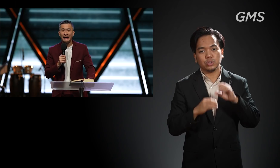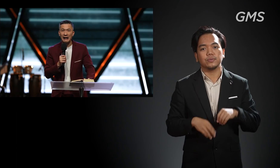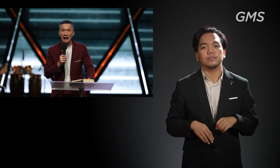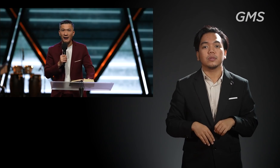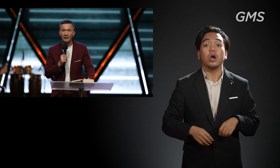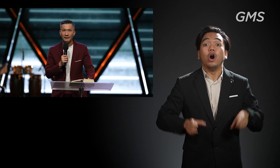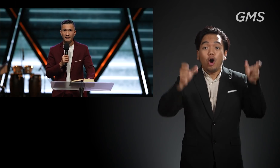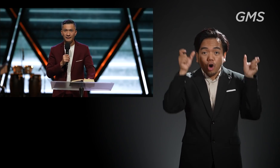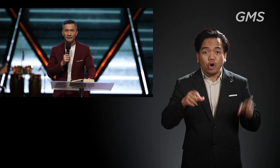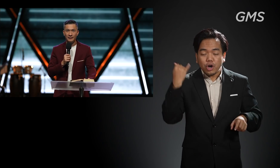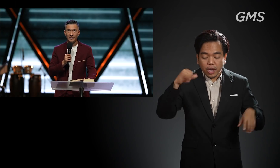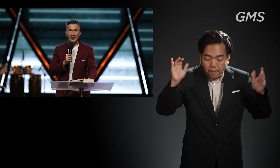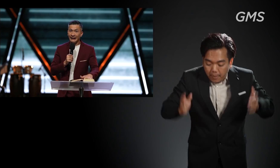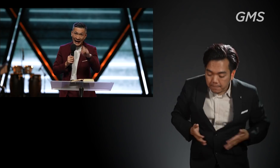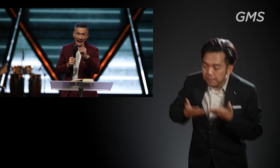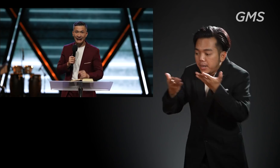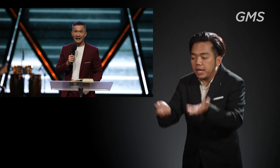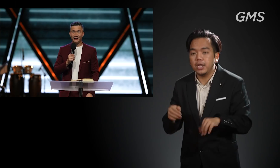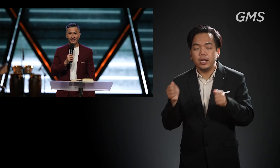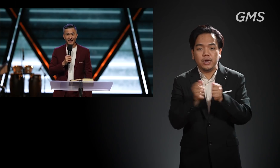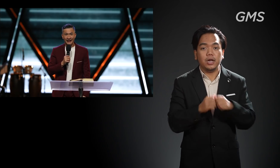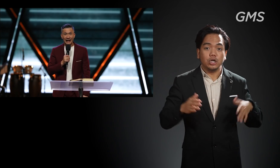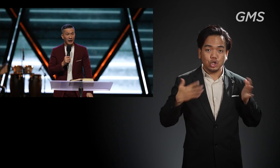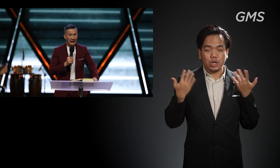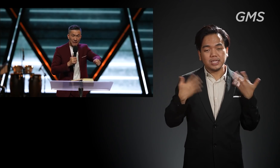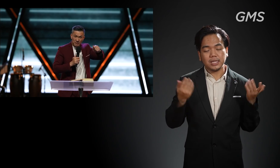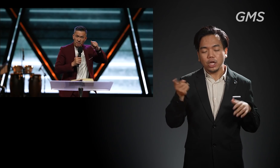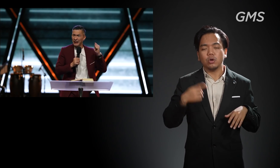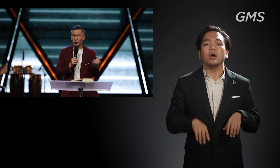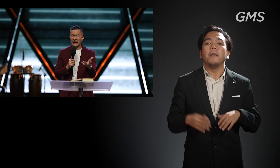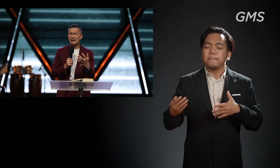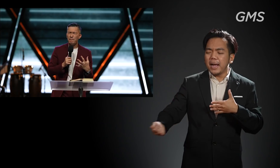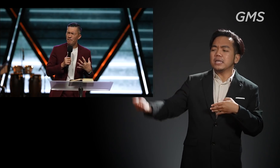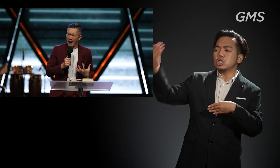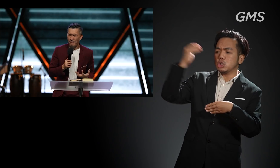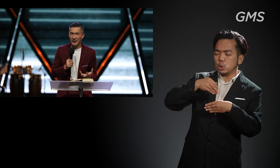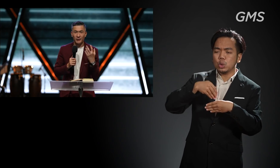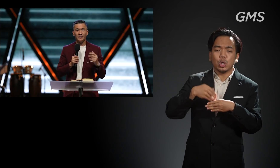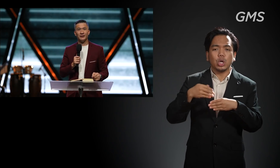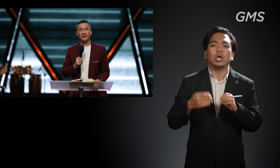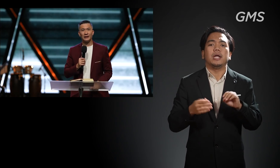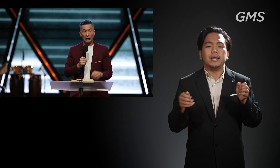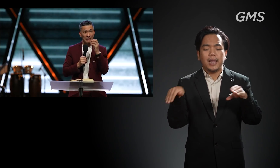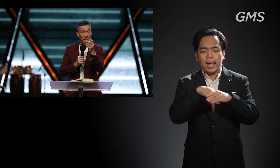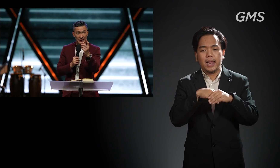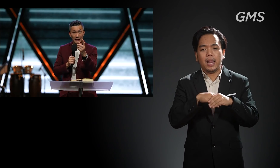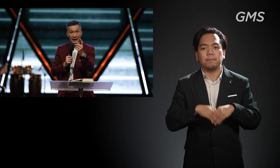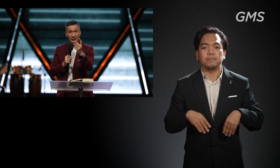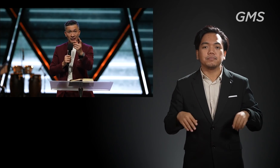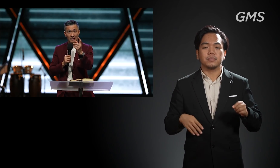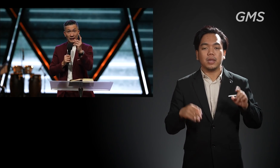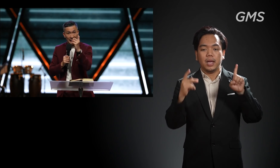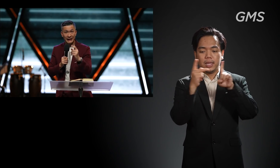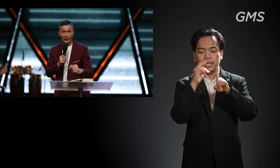atau kebahagiaan Allah. Tidak heran kan? Kalau kita pas memberi itu kerasa happy gitu. Kalau kita memberinya